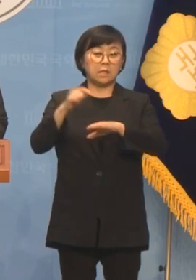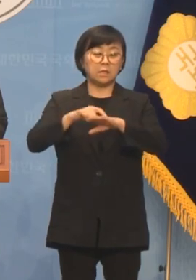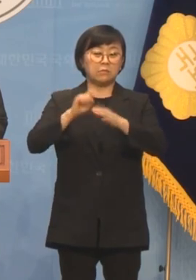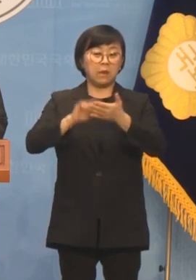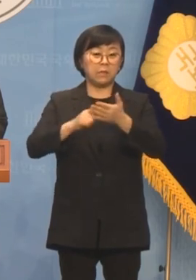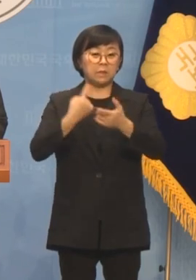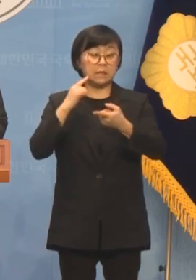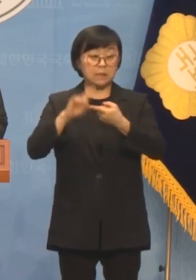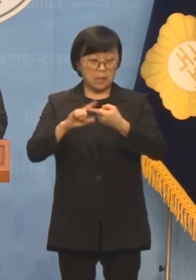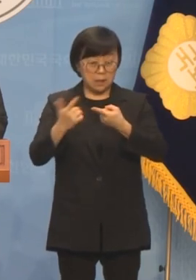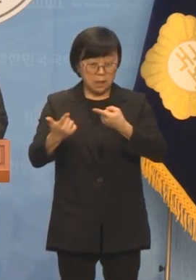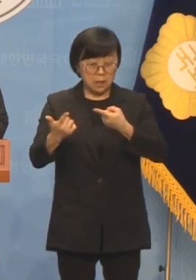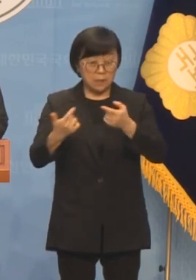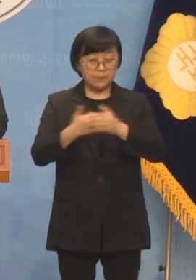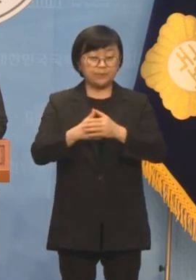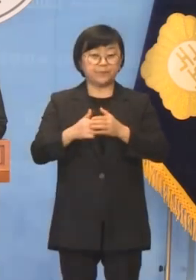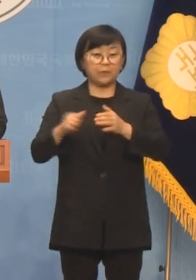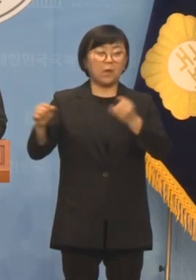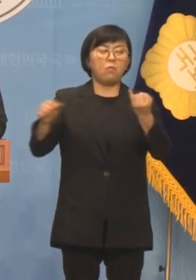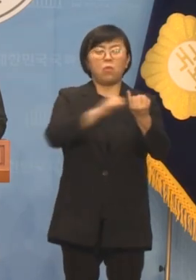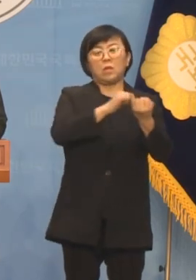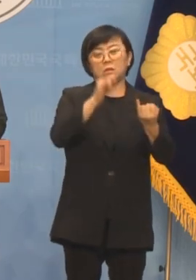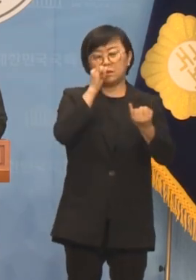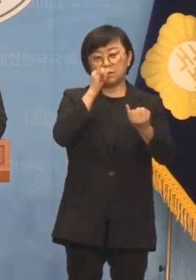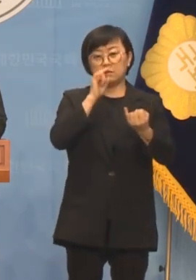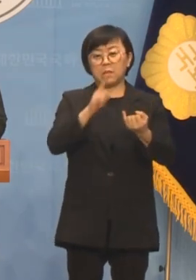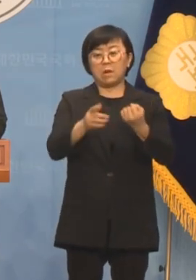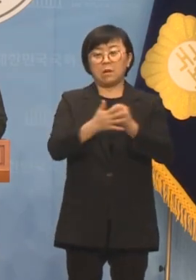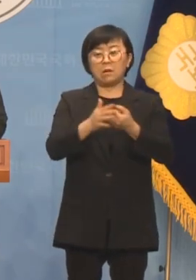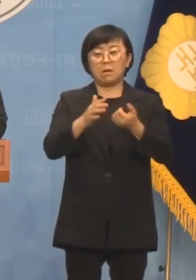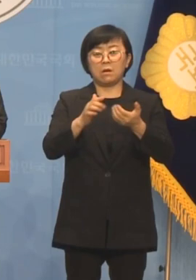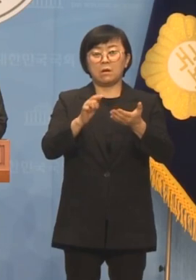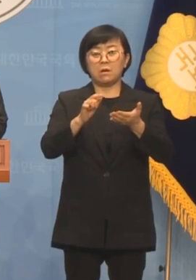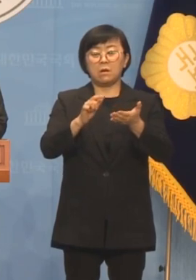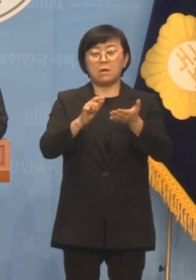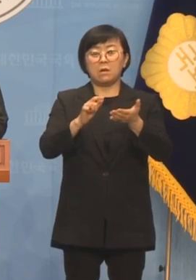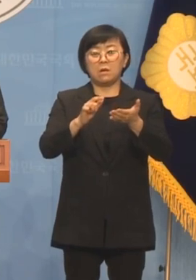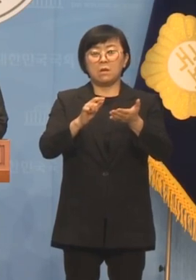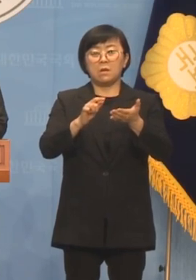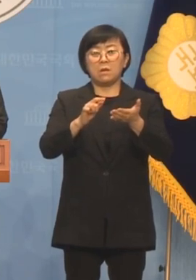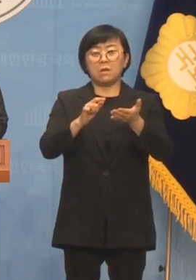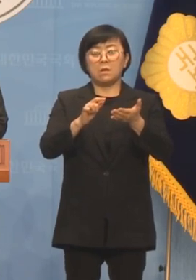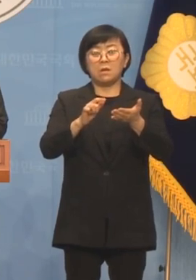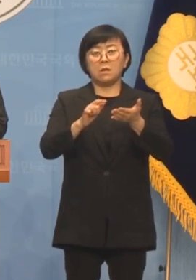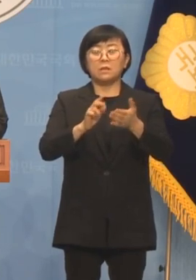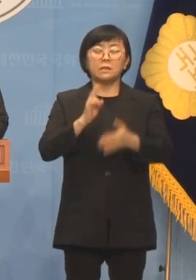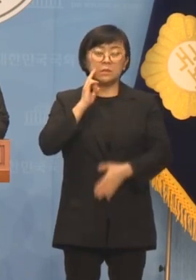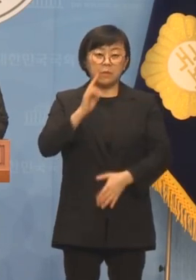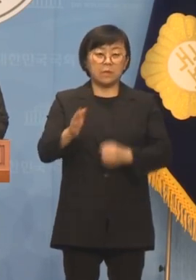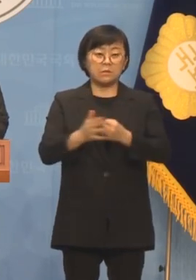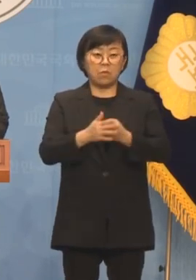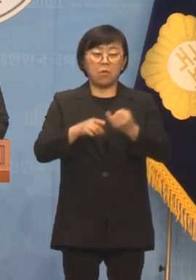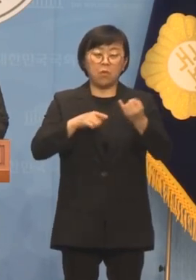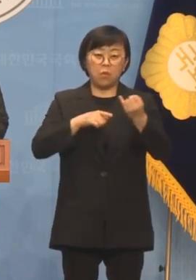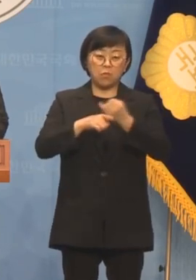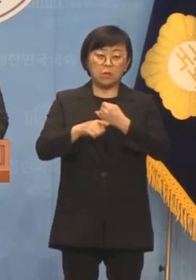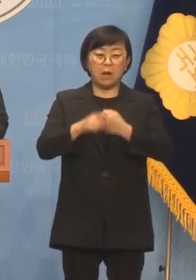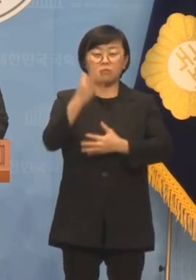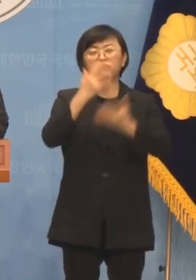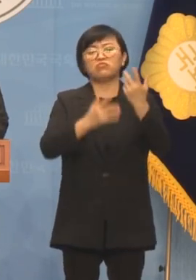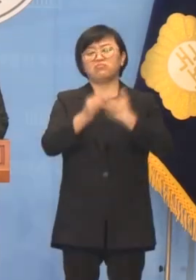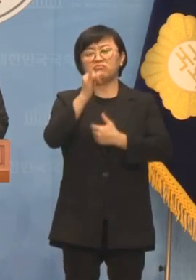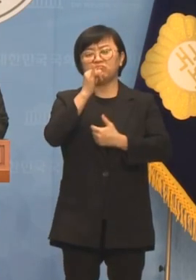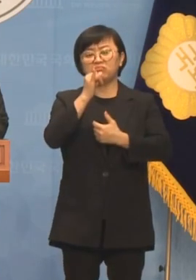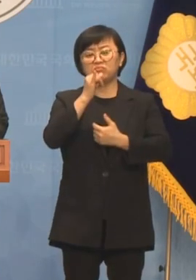마음에 들지 않을 때마다 폭행을 당했고 그 정도가 심해지면서 고문과 화상까지